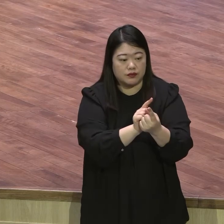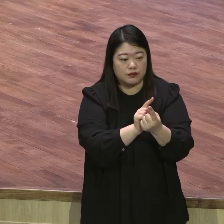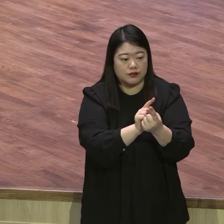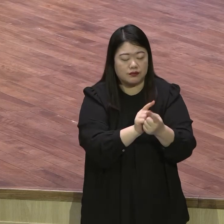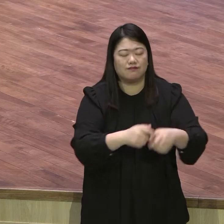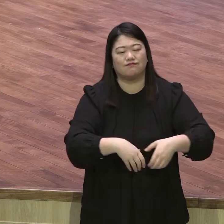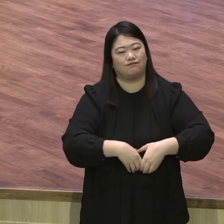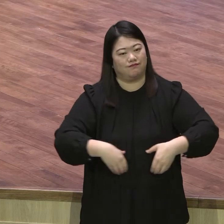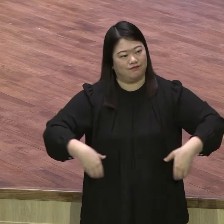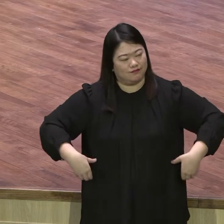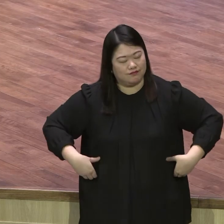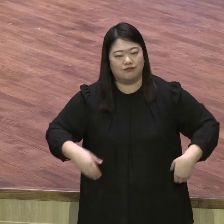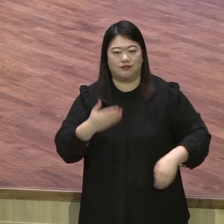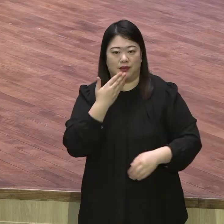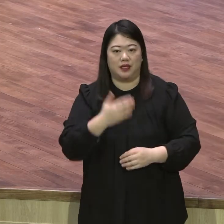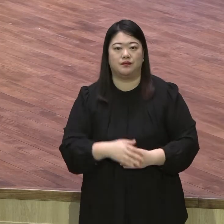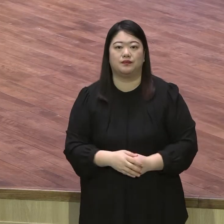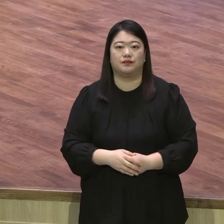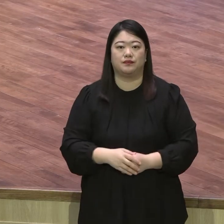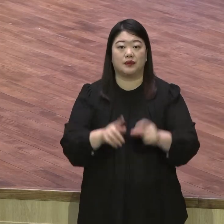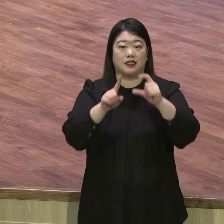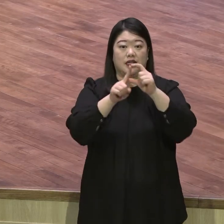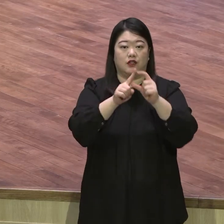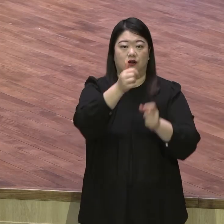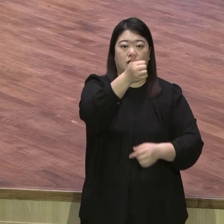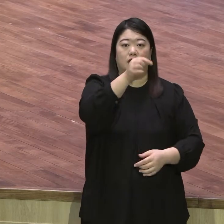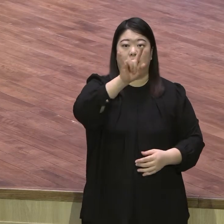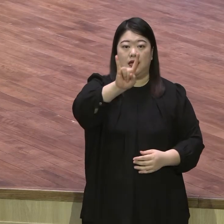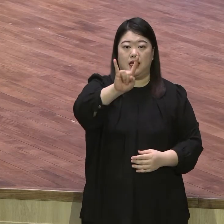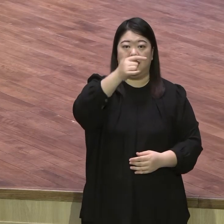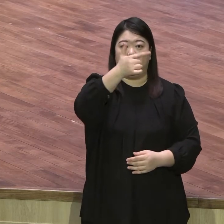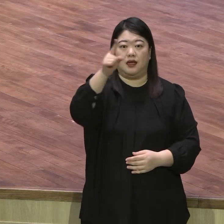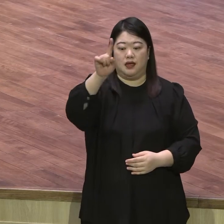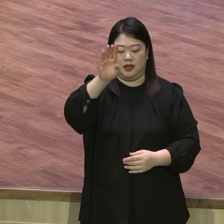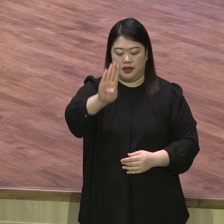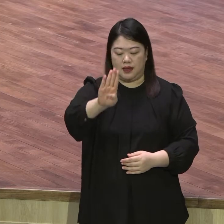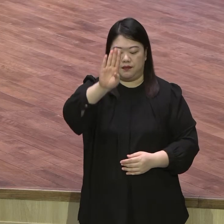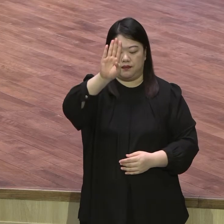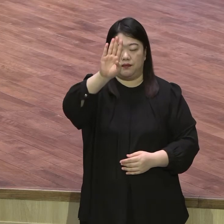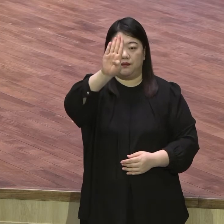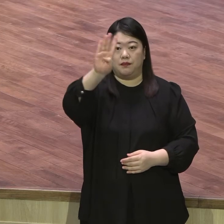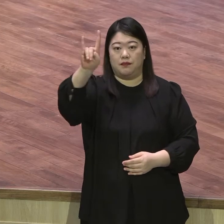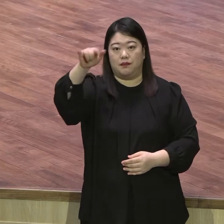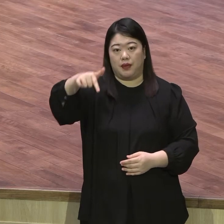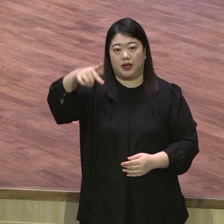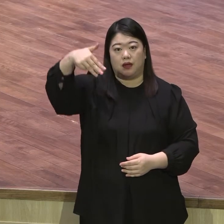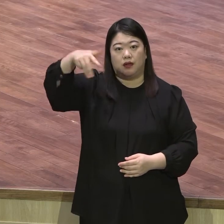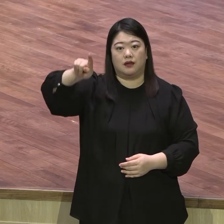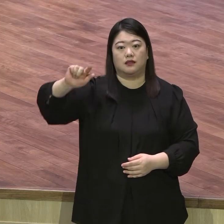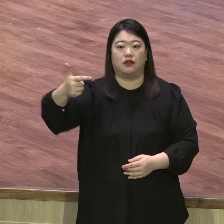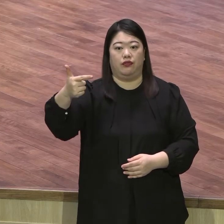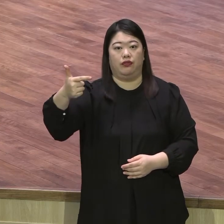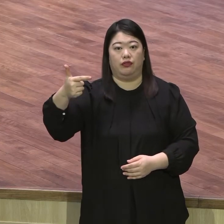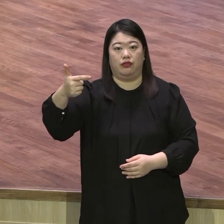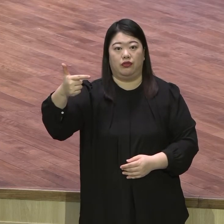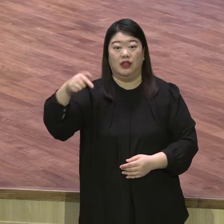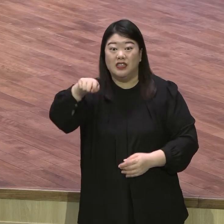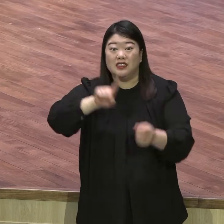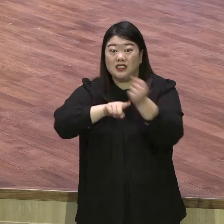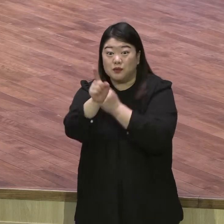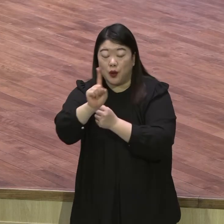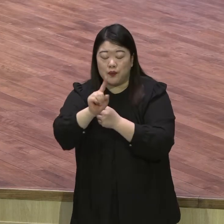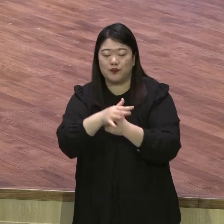해, 납, 백천이란 말이 있습니다. 이게 무슨 말이냐? 이 바다는 수많은 강물의 모든 것을